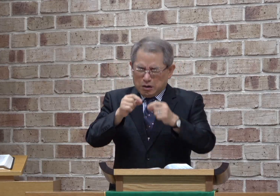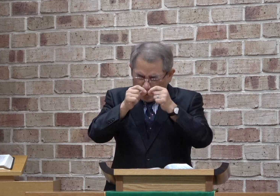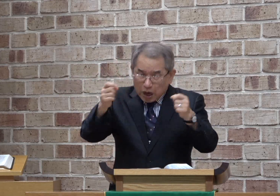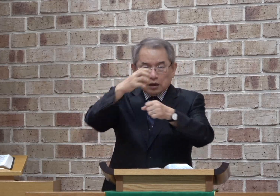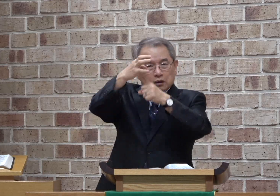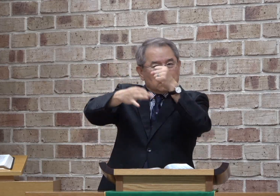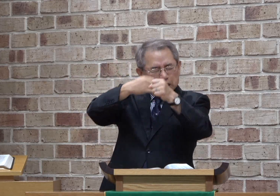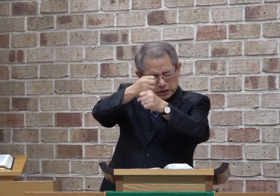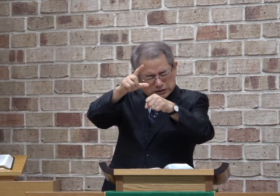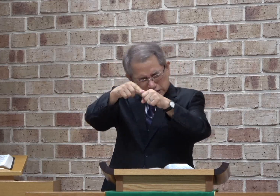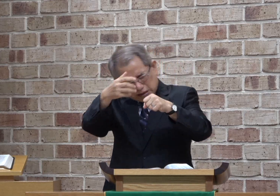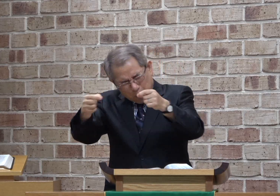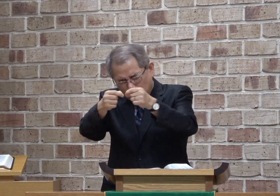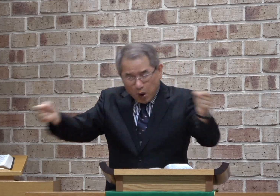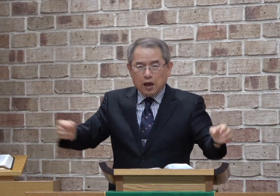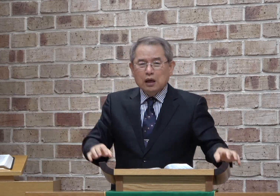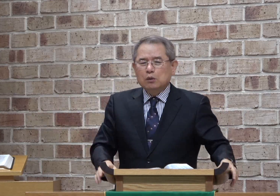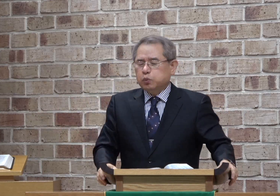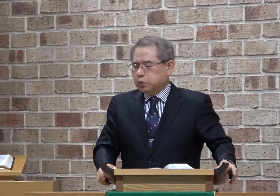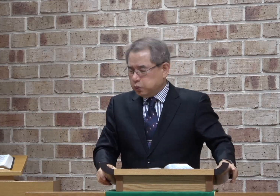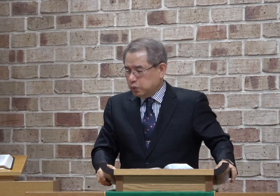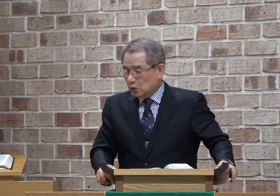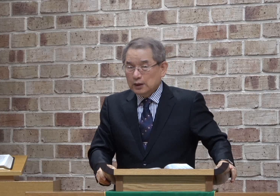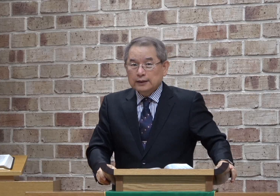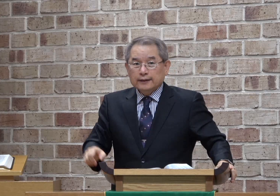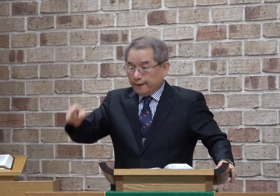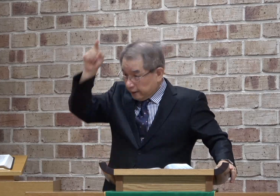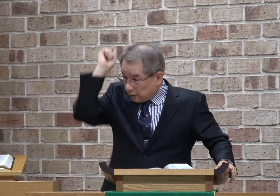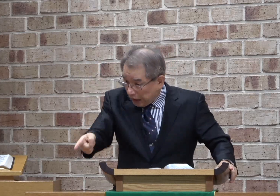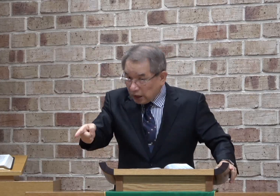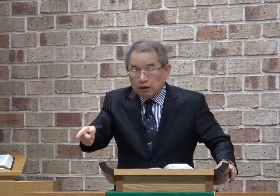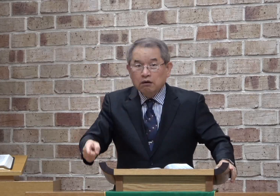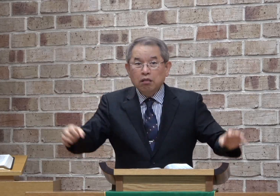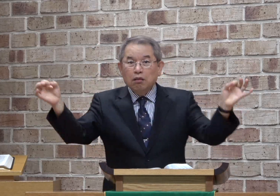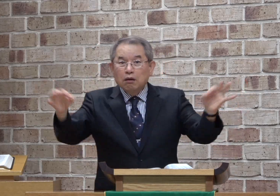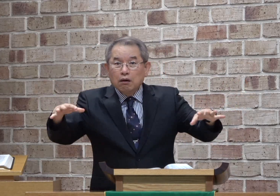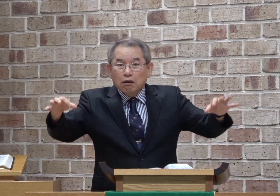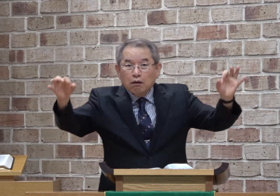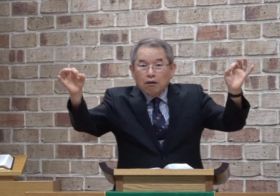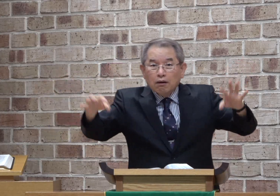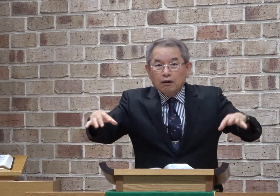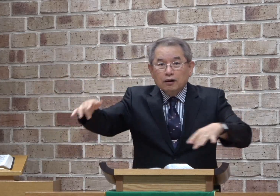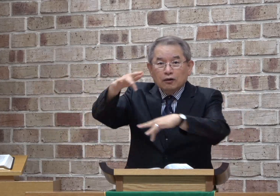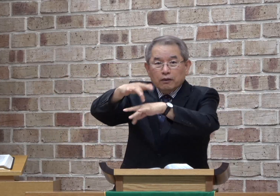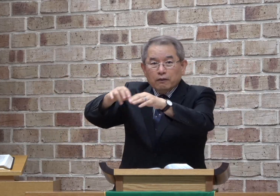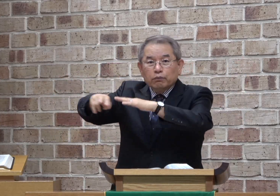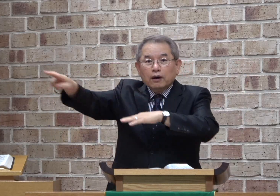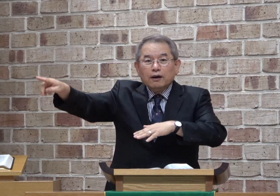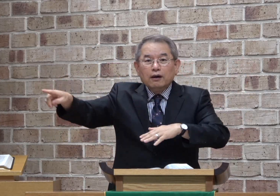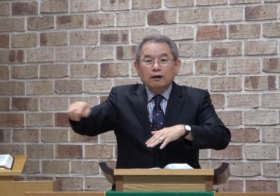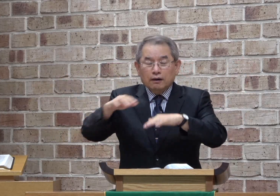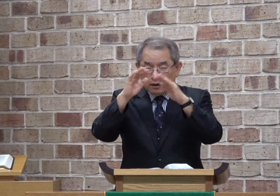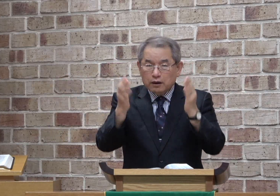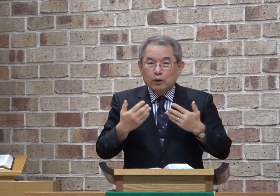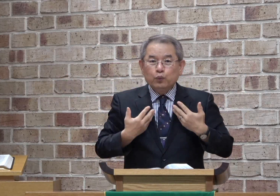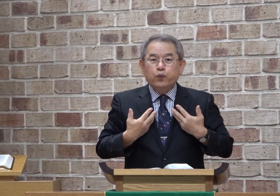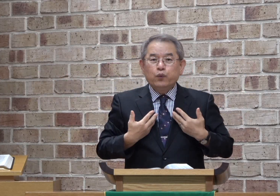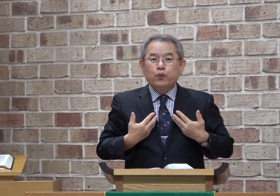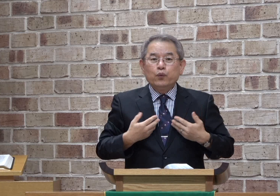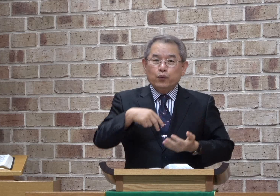그래서 아버지가 아이에 대해서 설명을 했습니다. 아이 때 어릴 때부터 간질과 여러 가지 질환으로 또 귀신이 들리고 아이가 힘들어했습니다. 근데